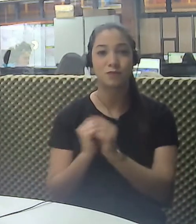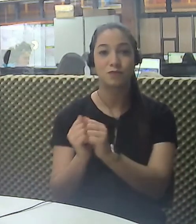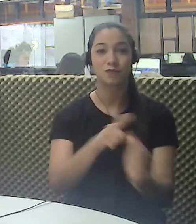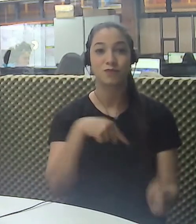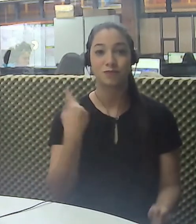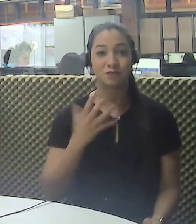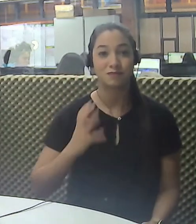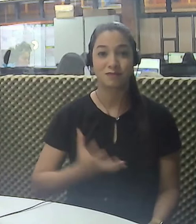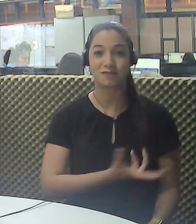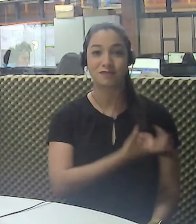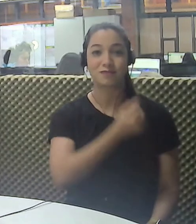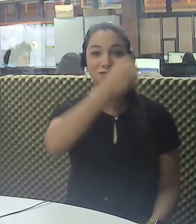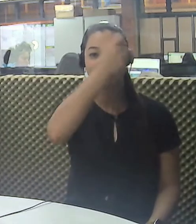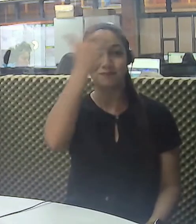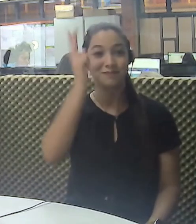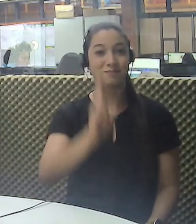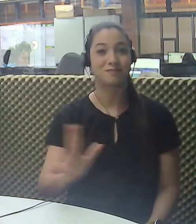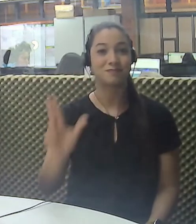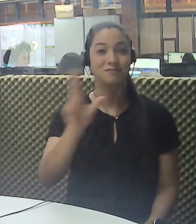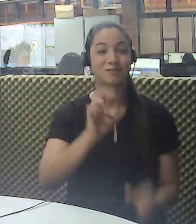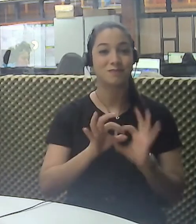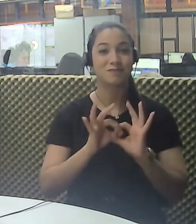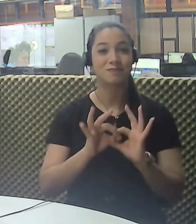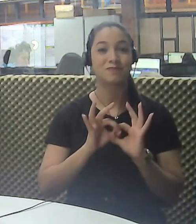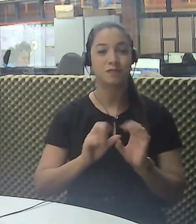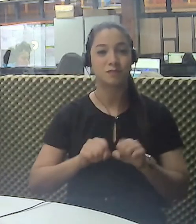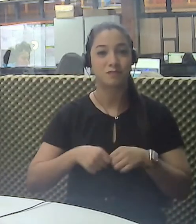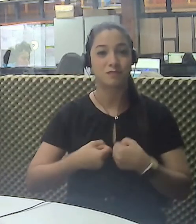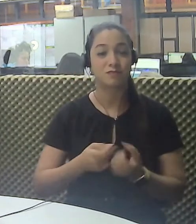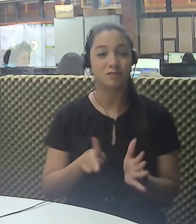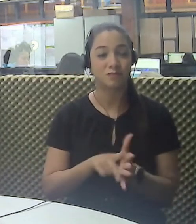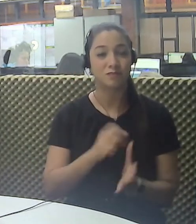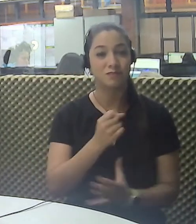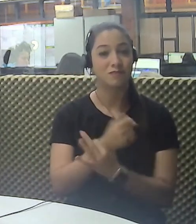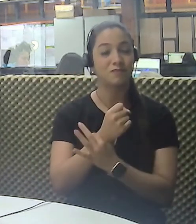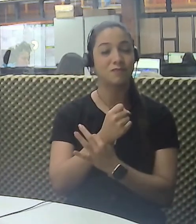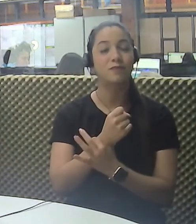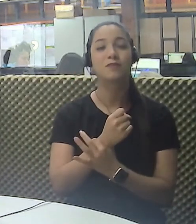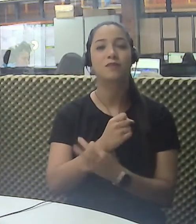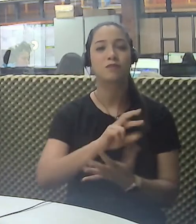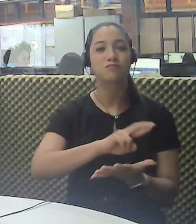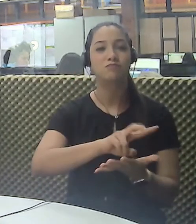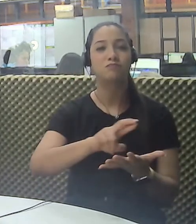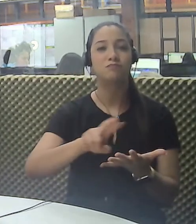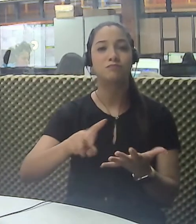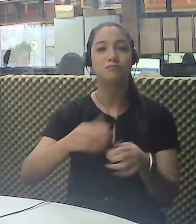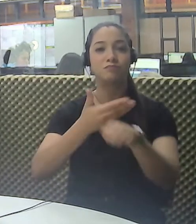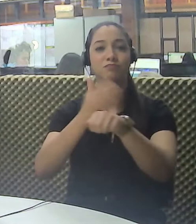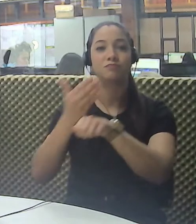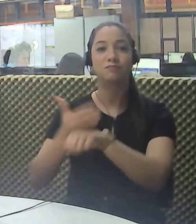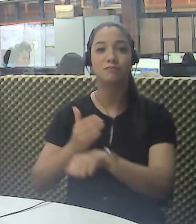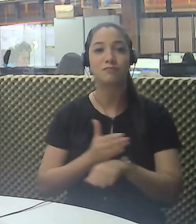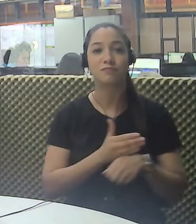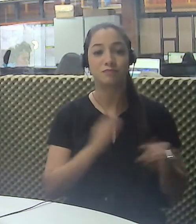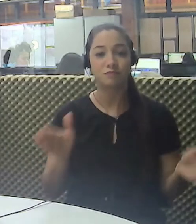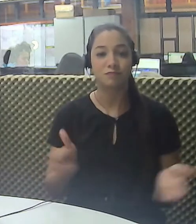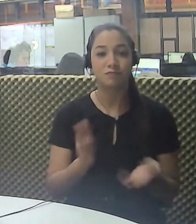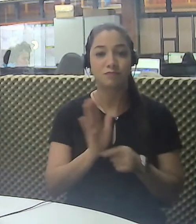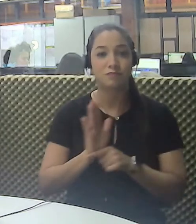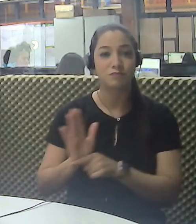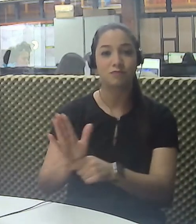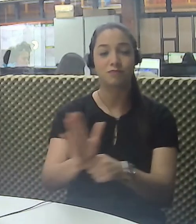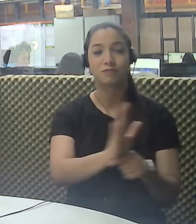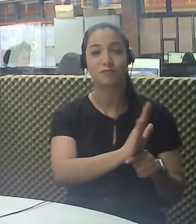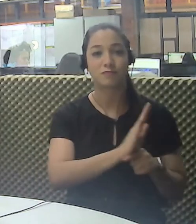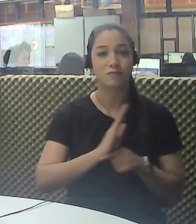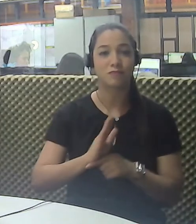Salvamos Vidas, a Prefeitura de Uberlândia, em parceria com forças de segurança, desenvolve diversas atividades para corroborar com o cumprimento,